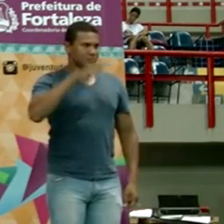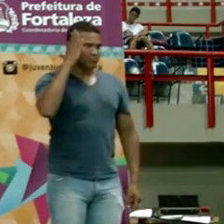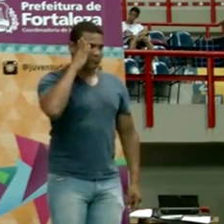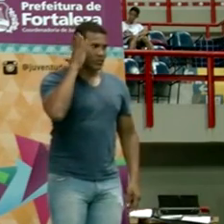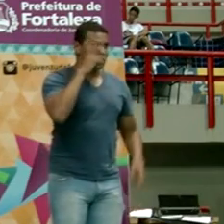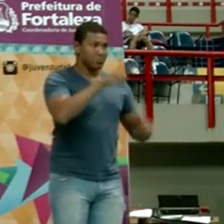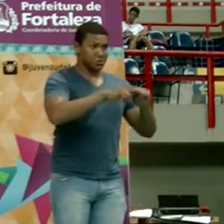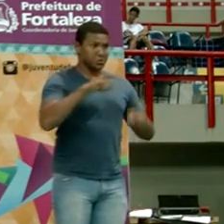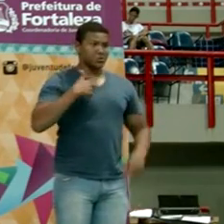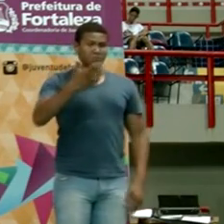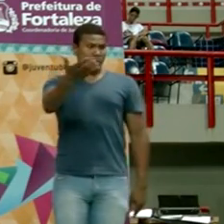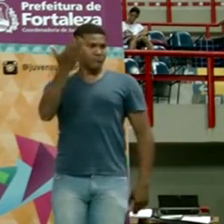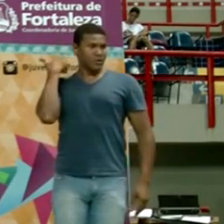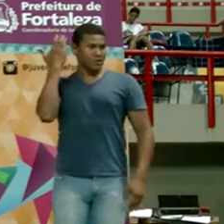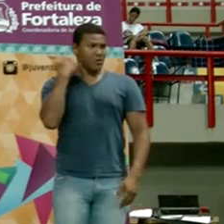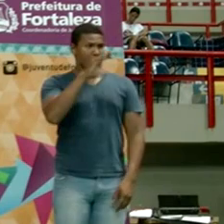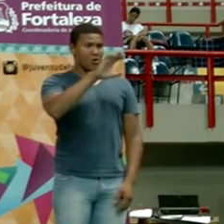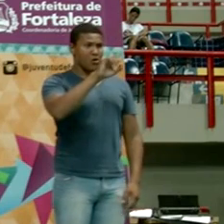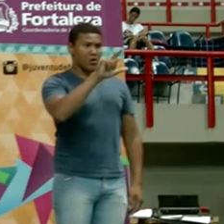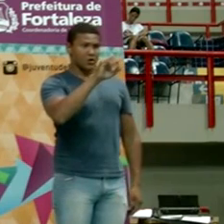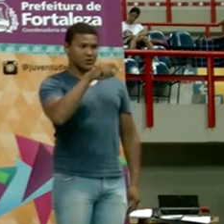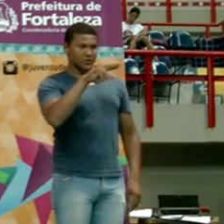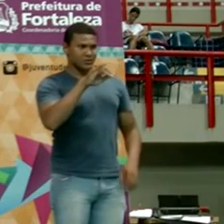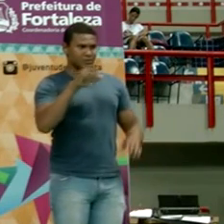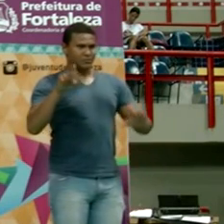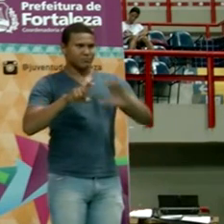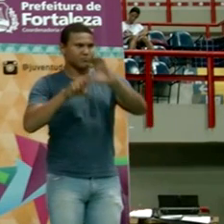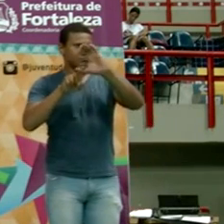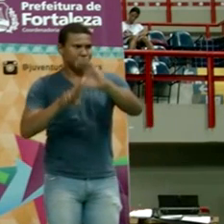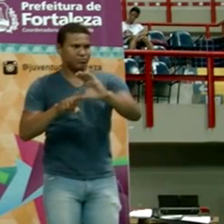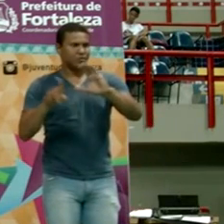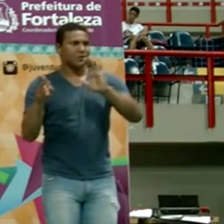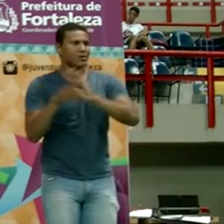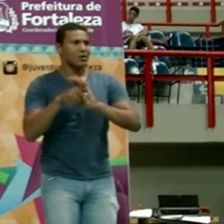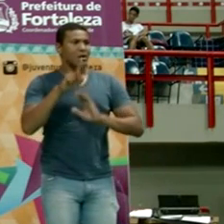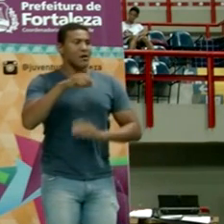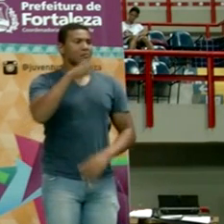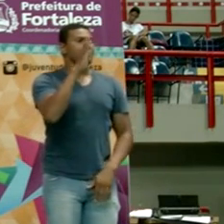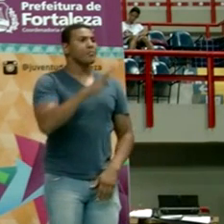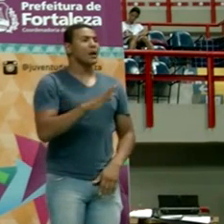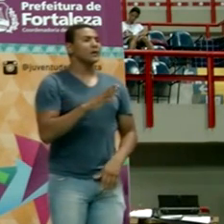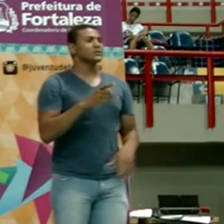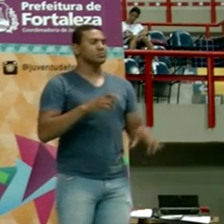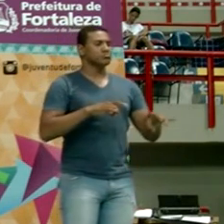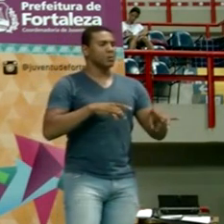pessoal, que na época colonial, o Brasil produzia o quê?